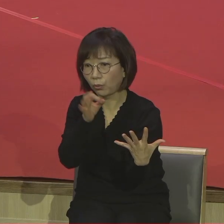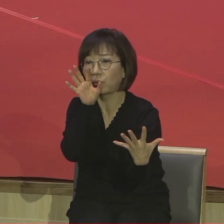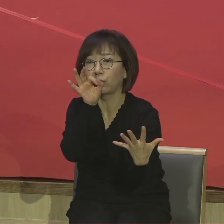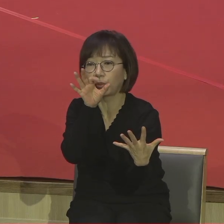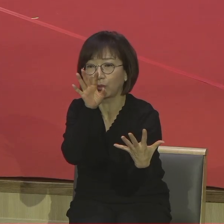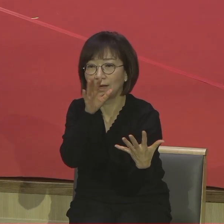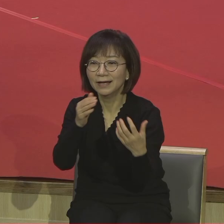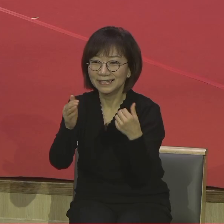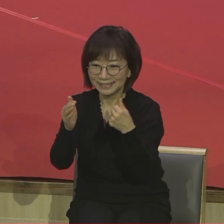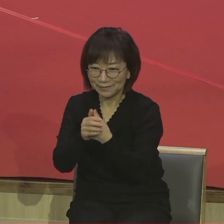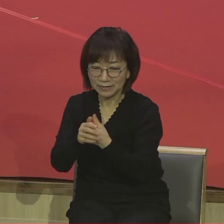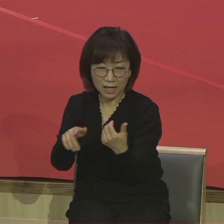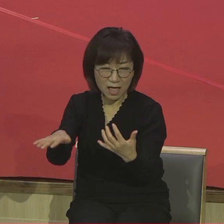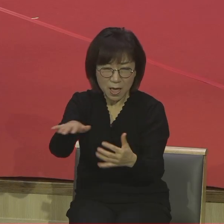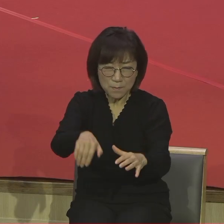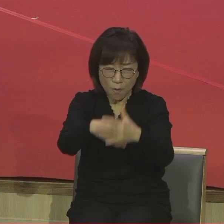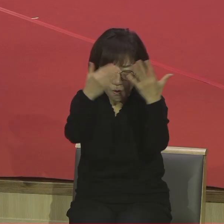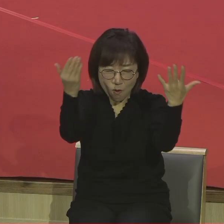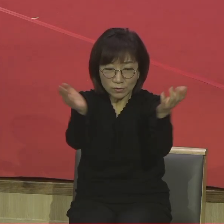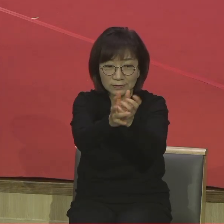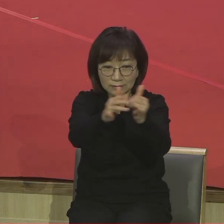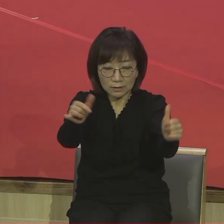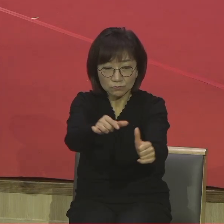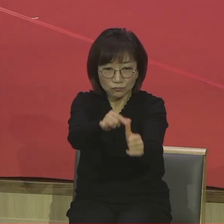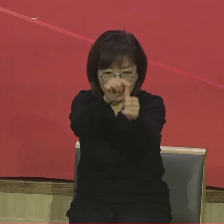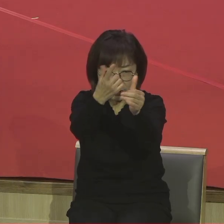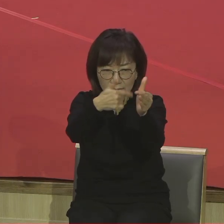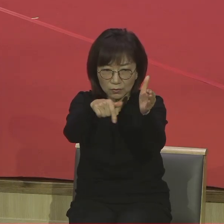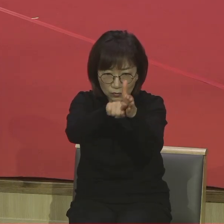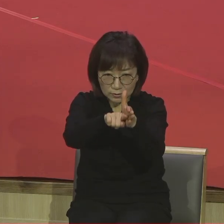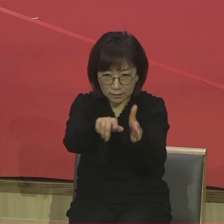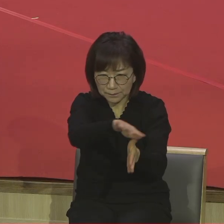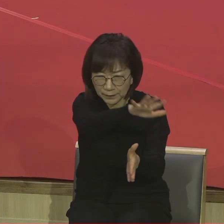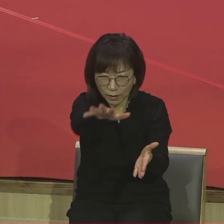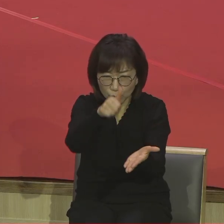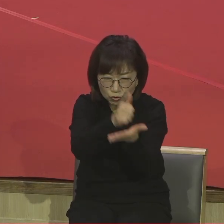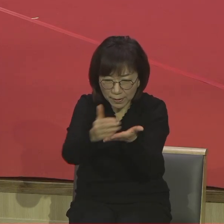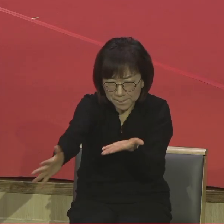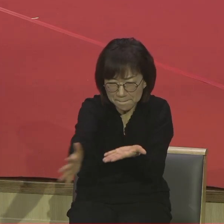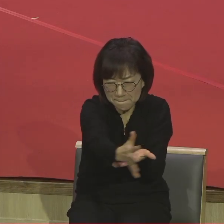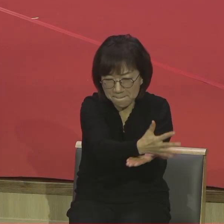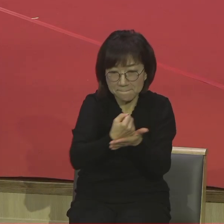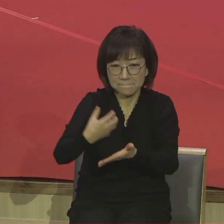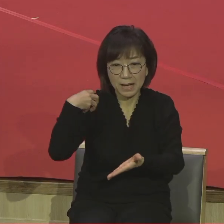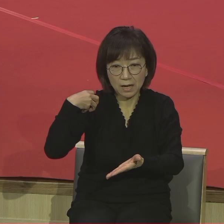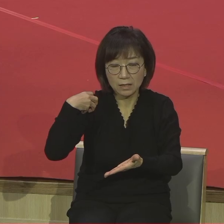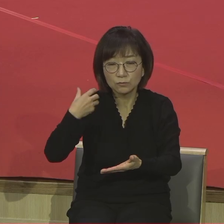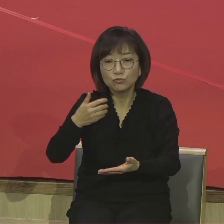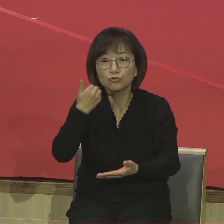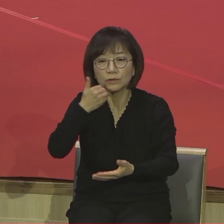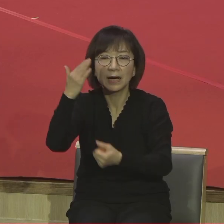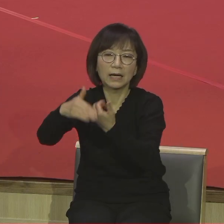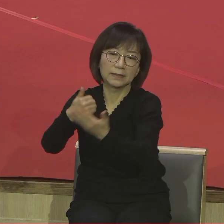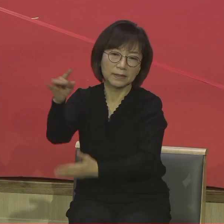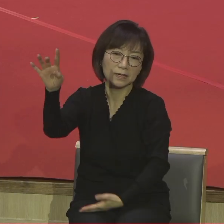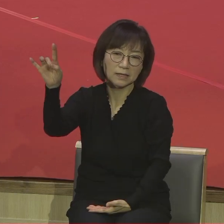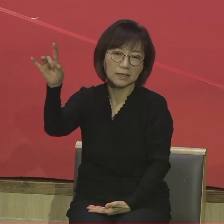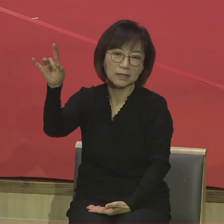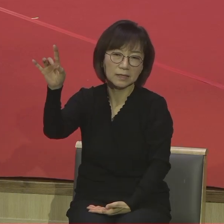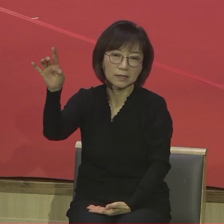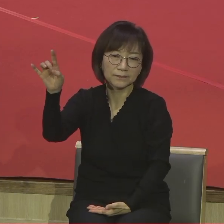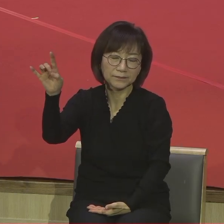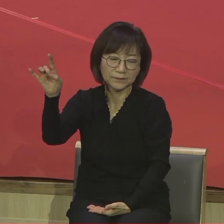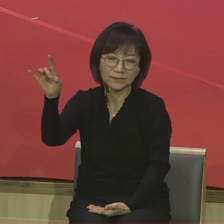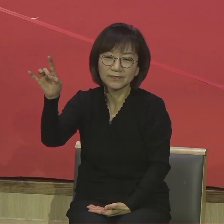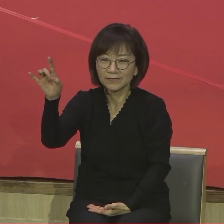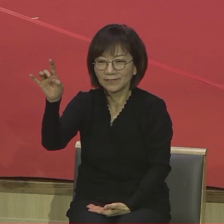위한 속죄를 하셔야 되기 때문에 하나님이 아니고는 할 수 없는 일이에요. 인류